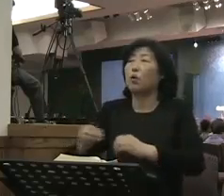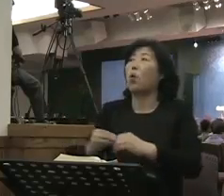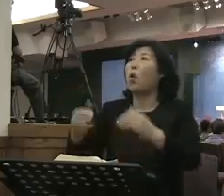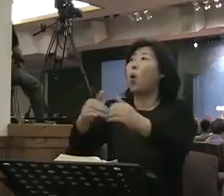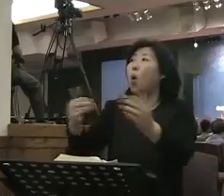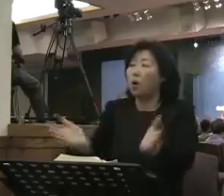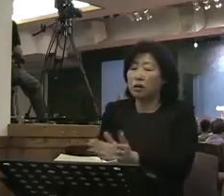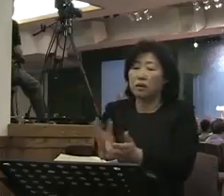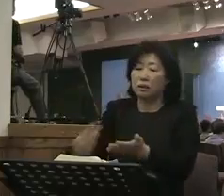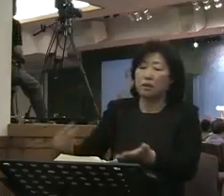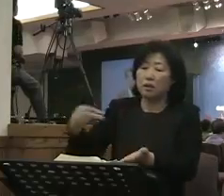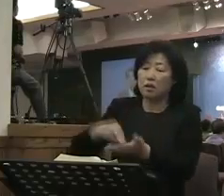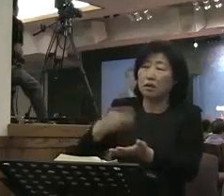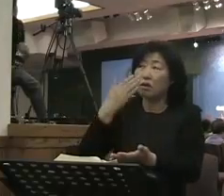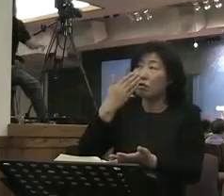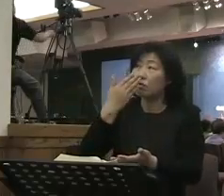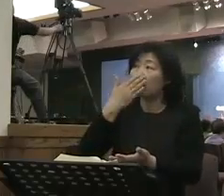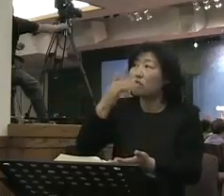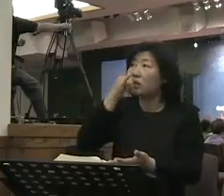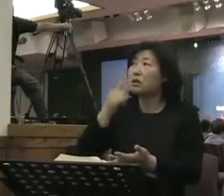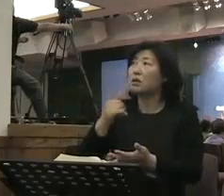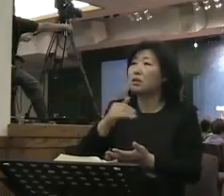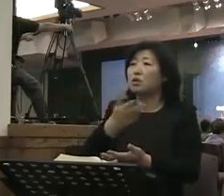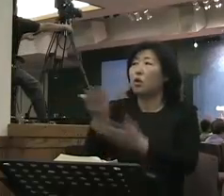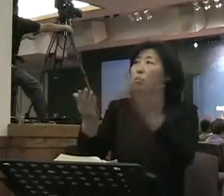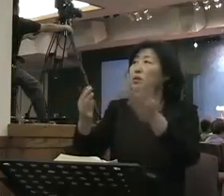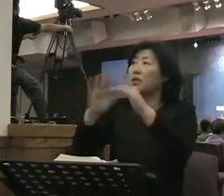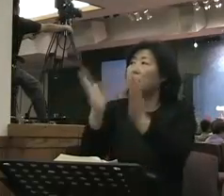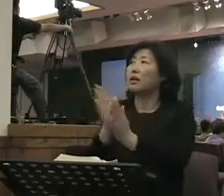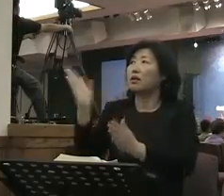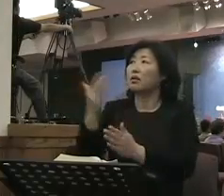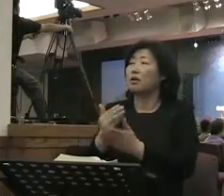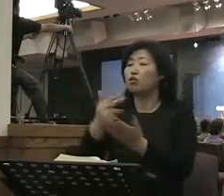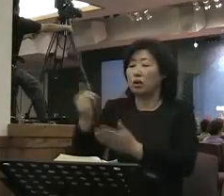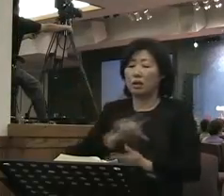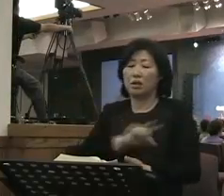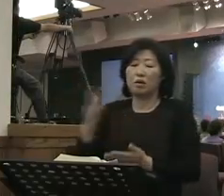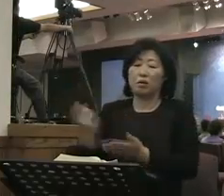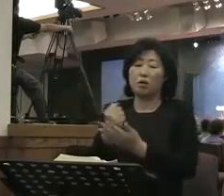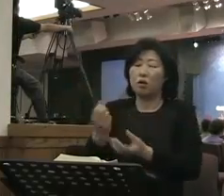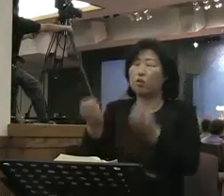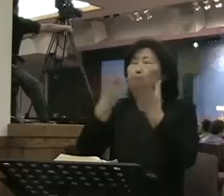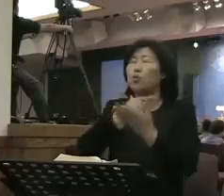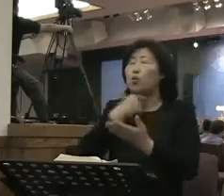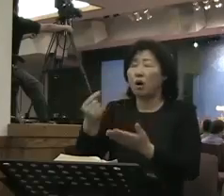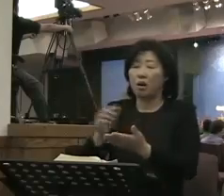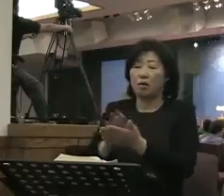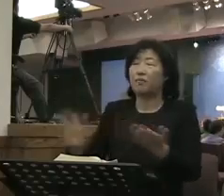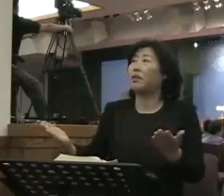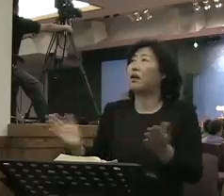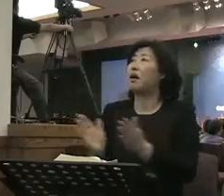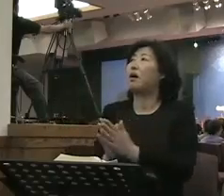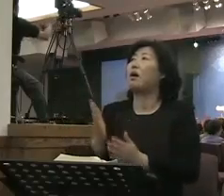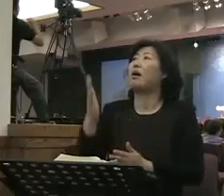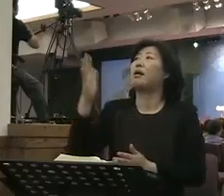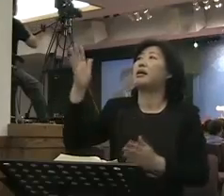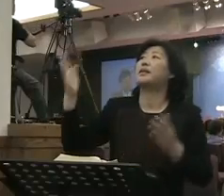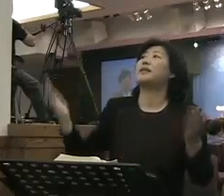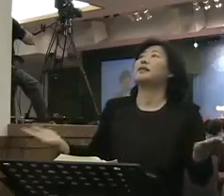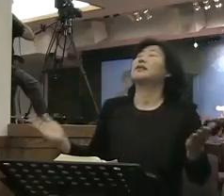공동체로 일어설 수 있는 여러분 모두가 되시기를 우리 주님의 이름으로 축원합니다. 아멘. 할렐루야.